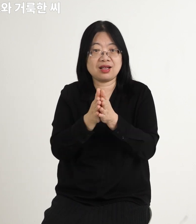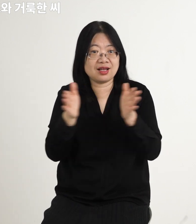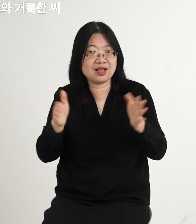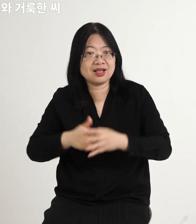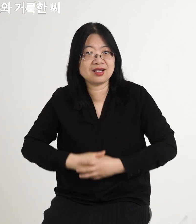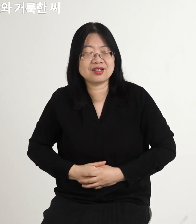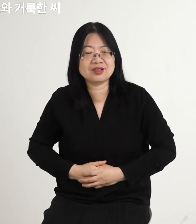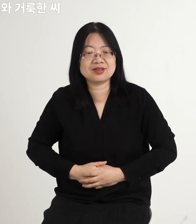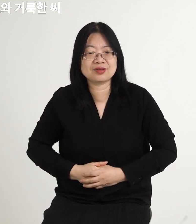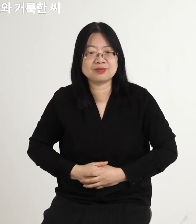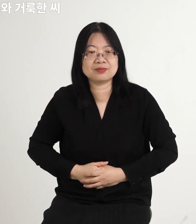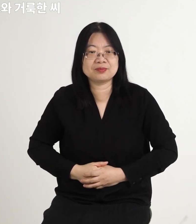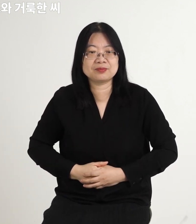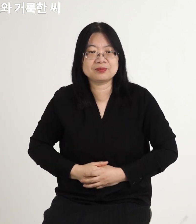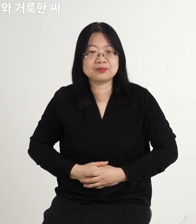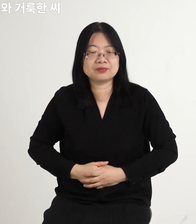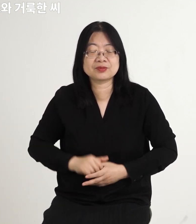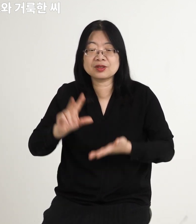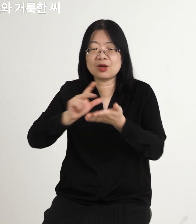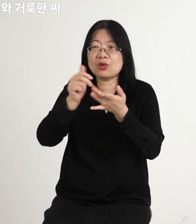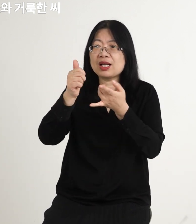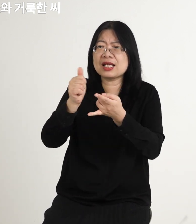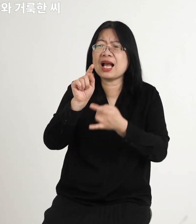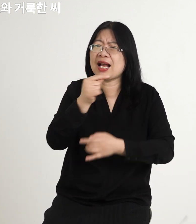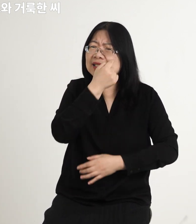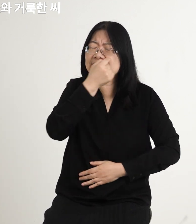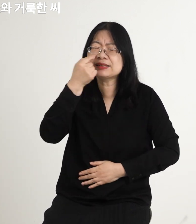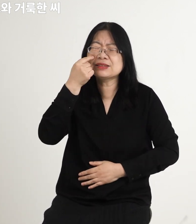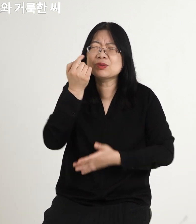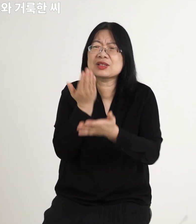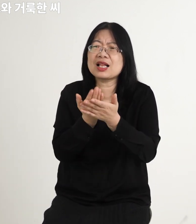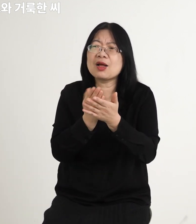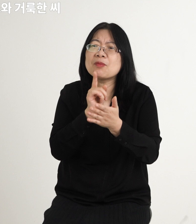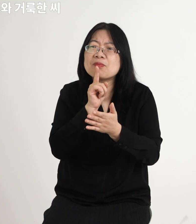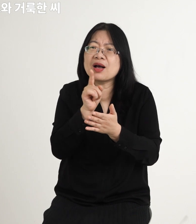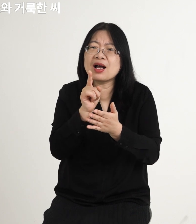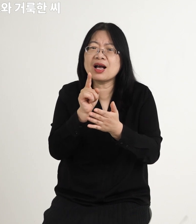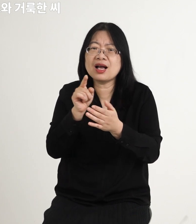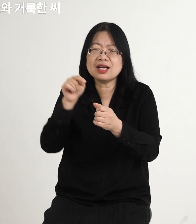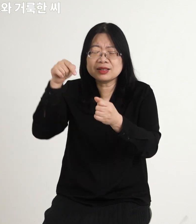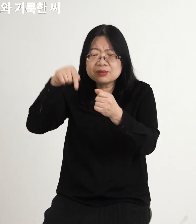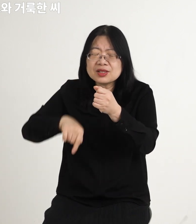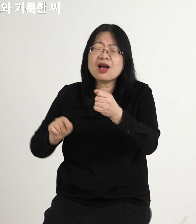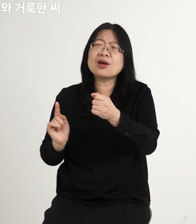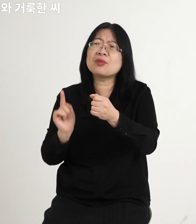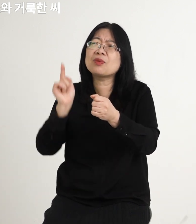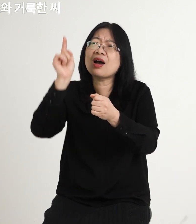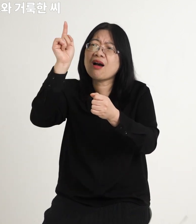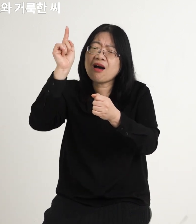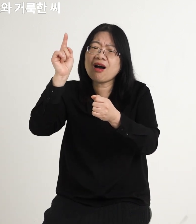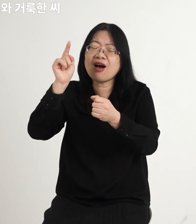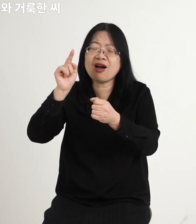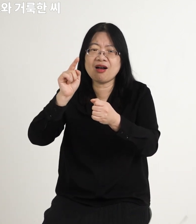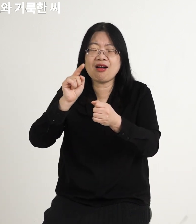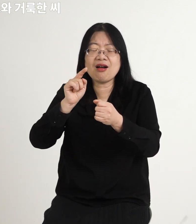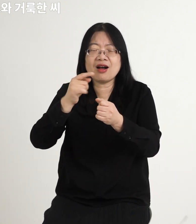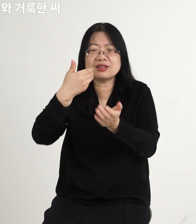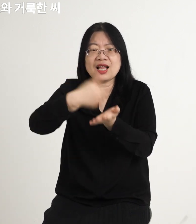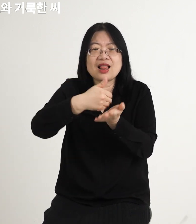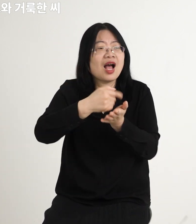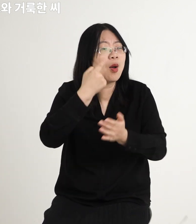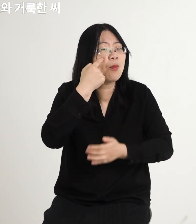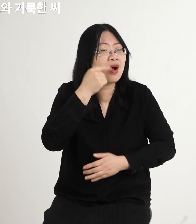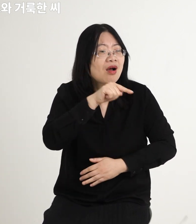시작. 너는 내 하나님 여호와께 한 징조를 구하되 깊은 데에서든지 높은 데에서든지 구하라 하시니.